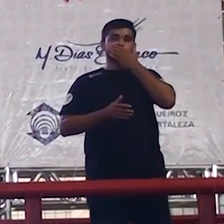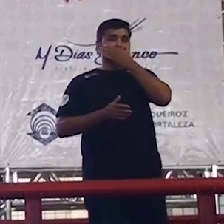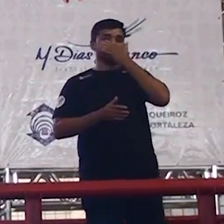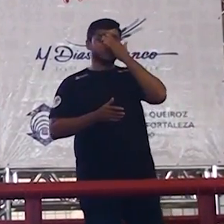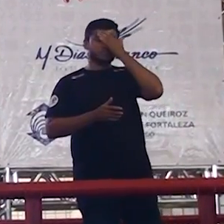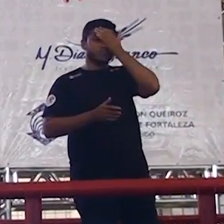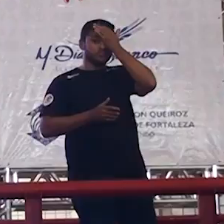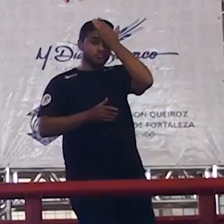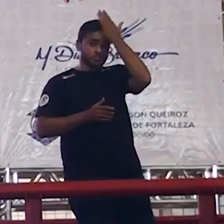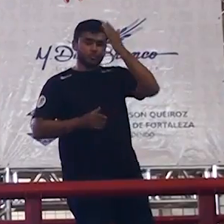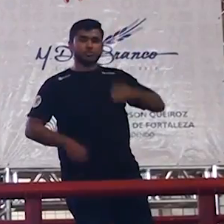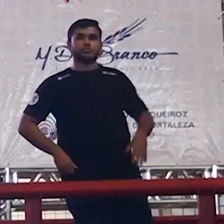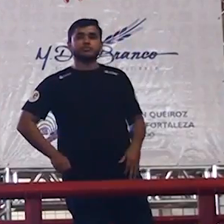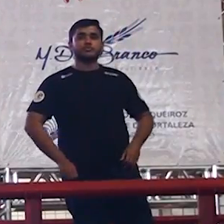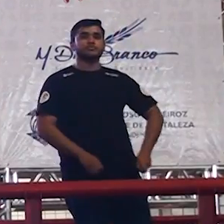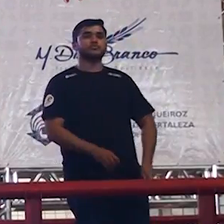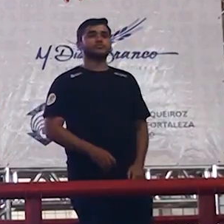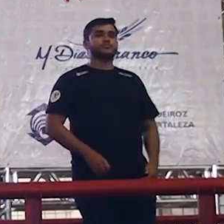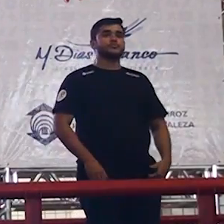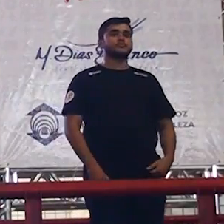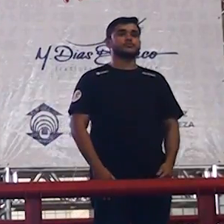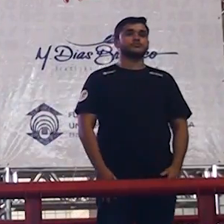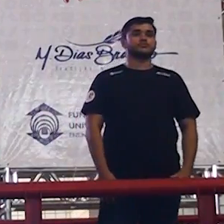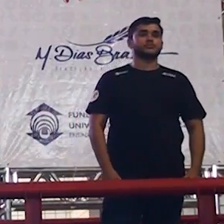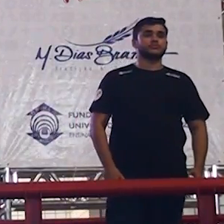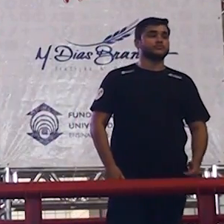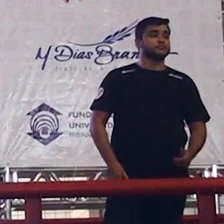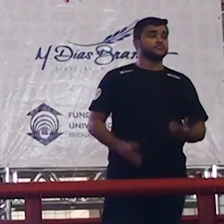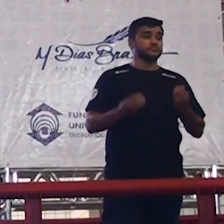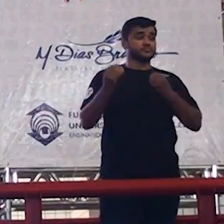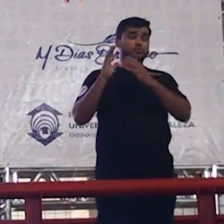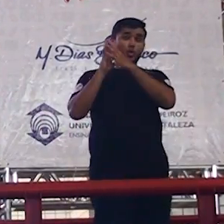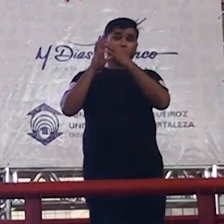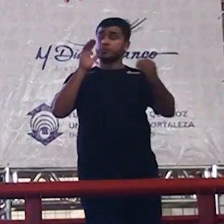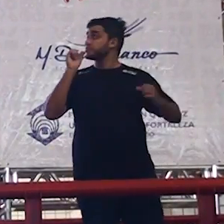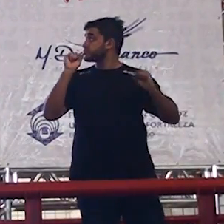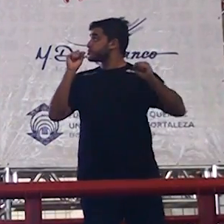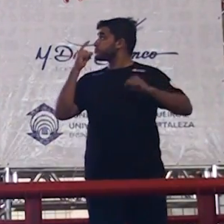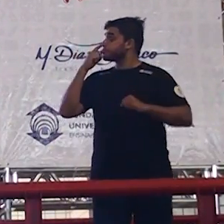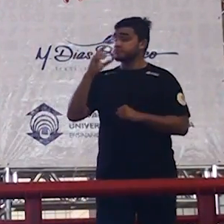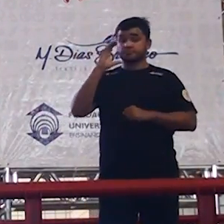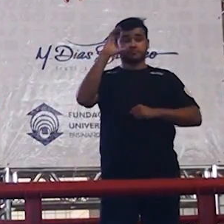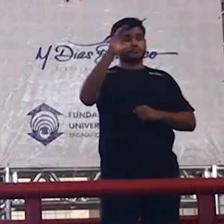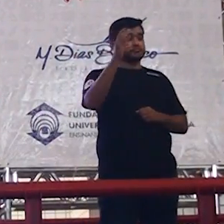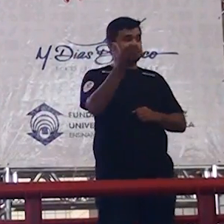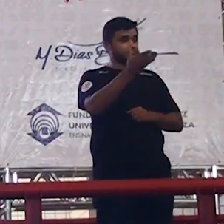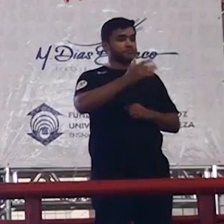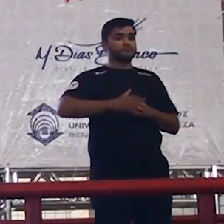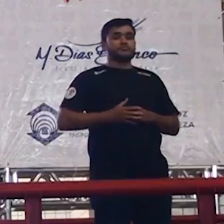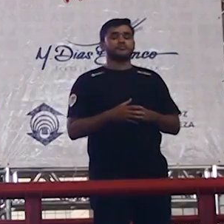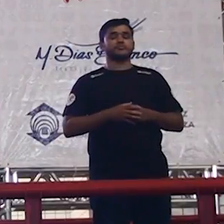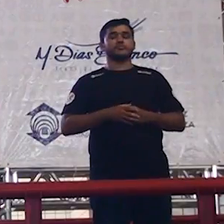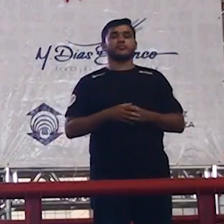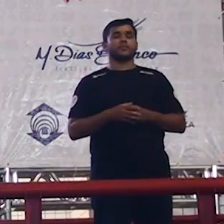Bom, vamos para a terceira. Enquanto isso, se tiver alguém copiando, eu vou deixar aí, certo?